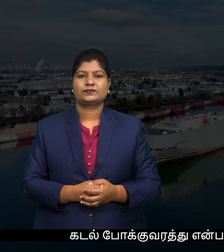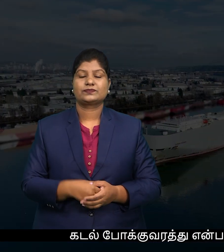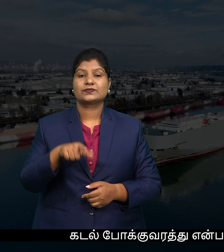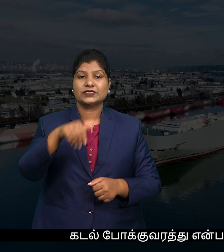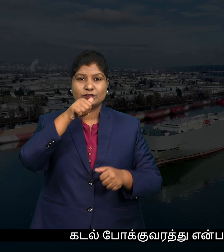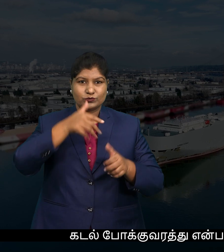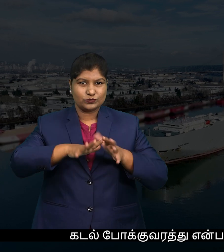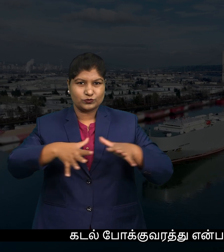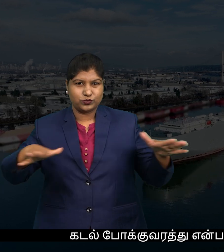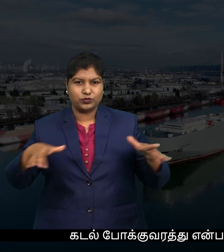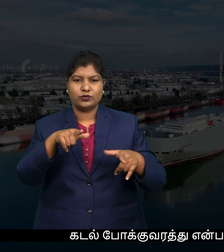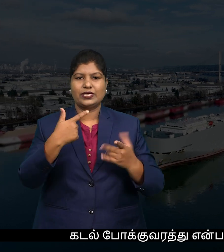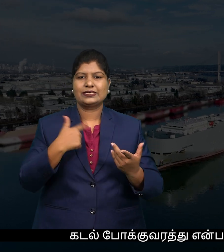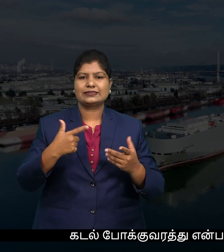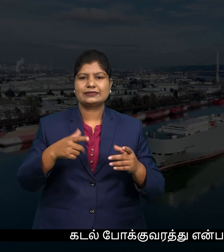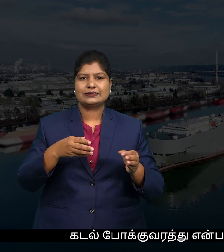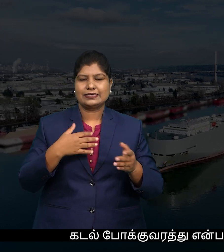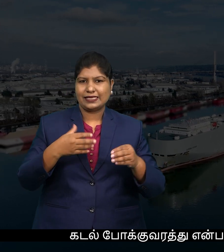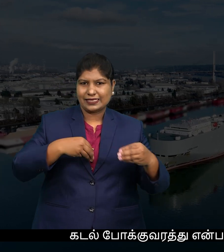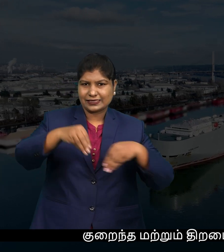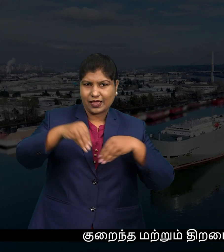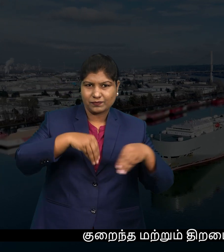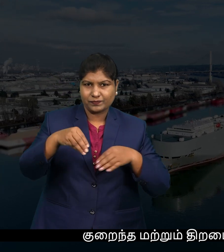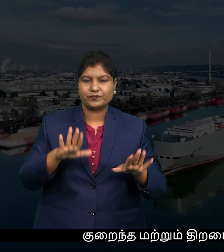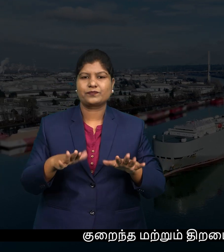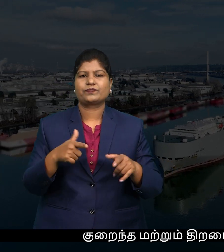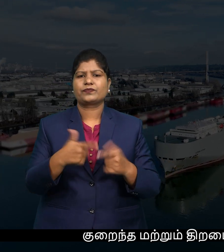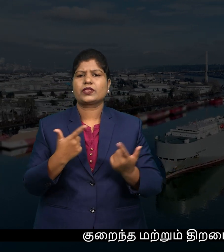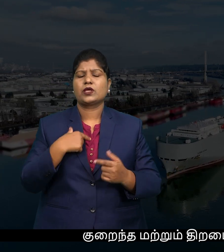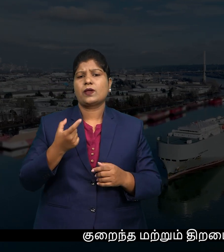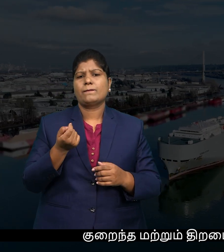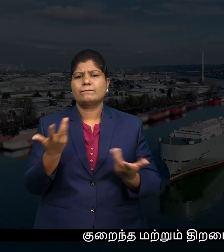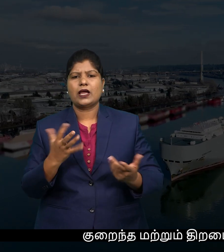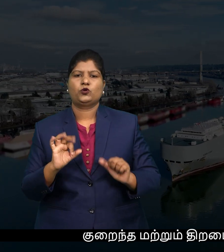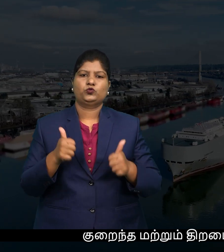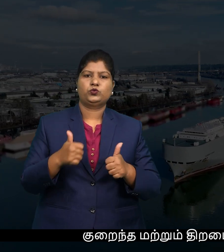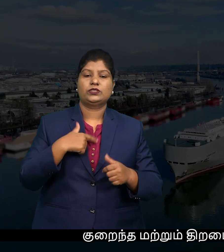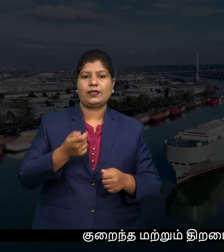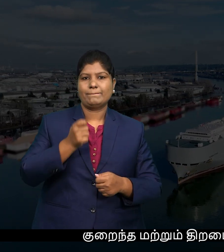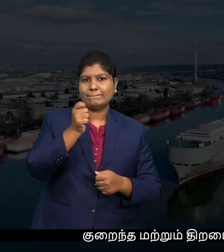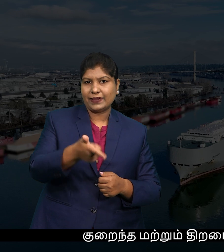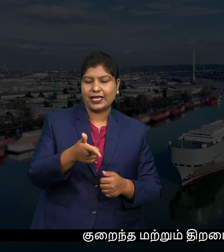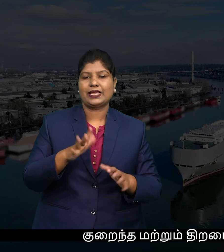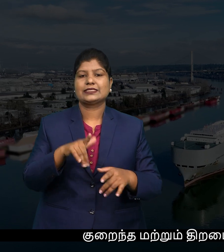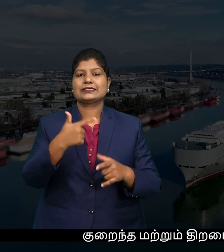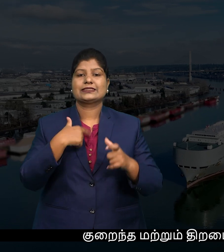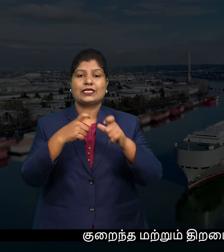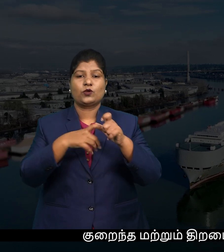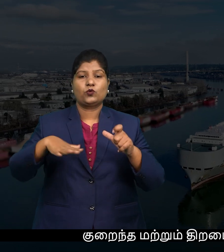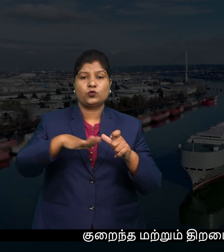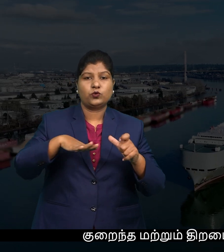கடல் போக்குவரத்து என்பது ஐரோப்பியர்களுக்கு செலவு குறைந்த மற்றும் திறமையான பயண முறையாகும்.